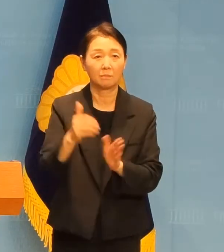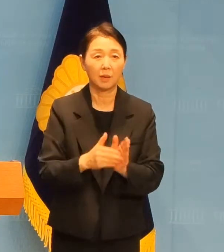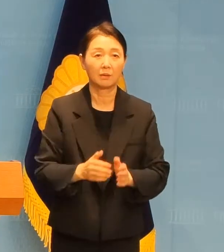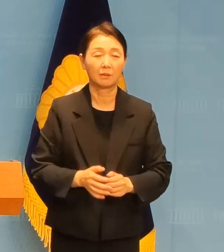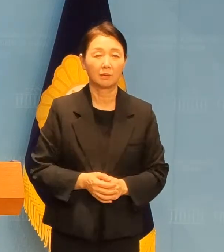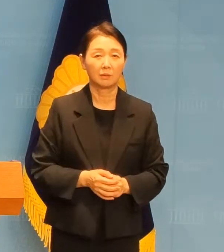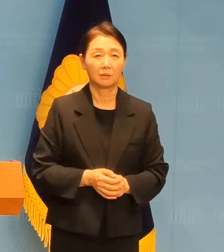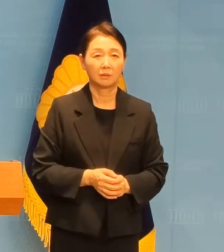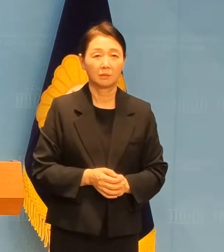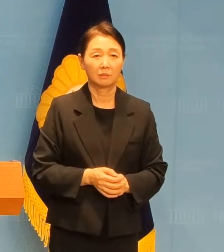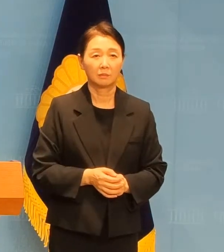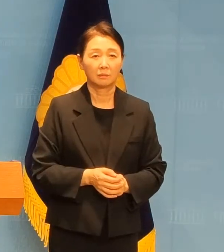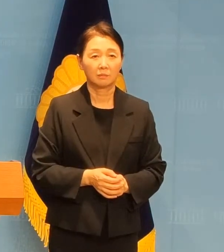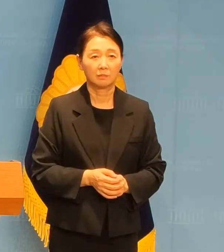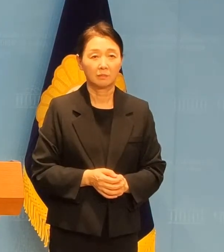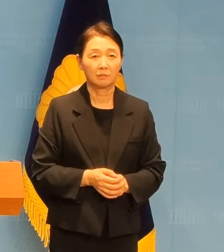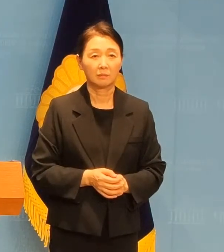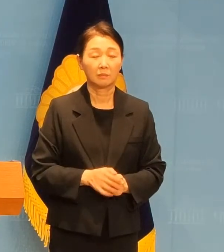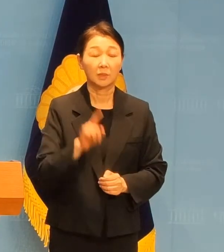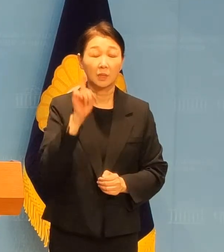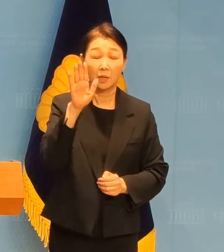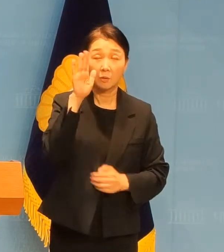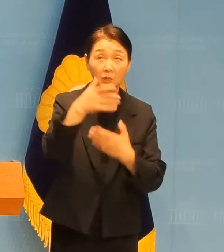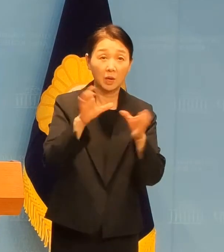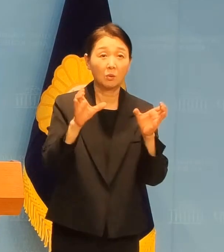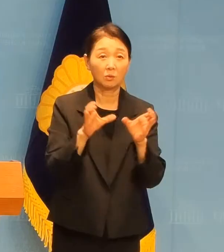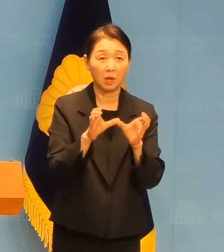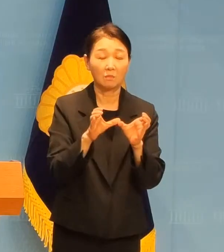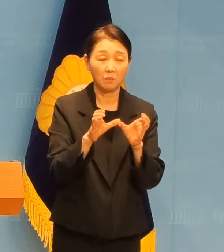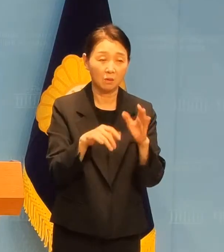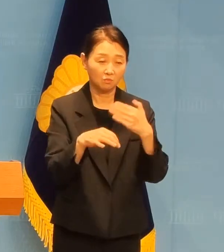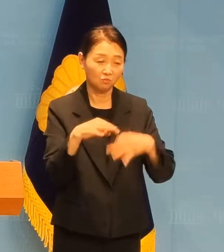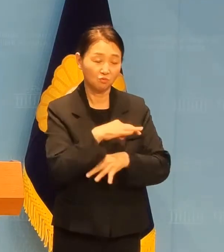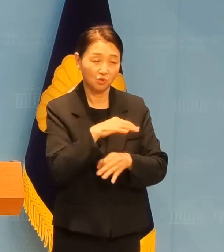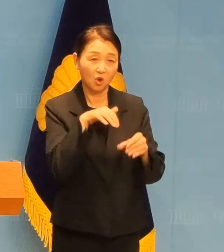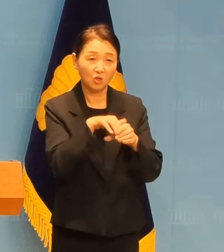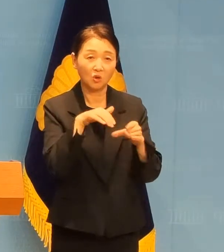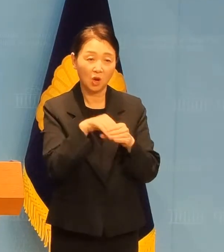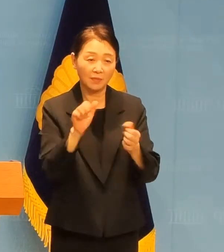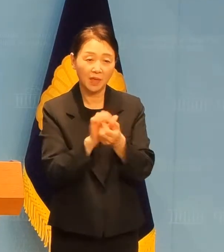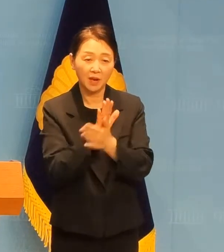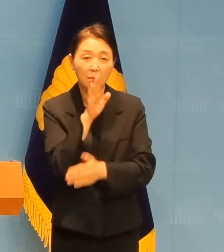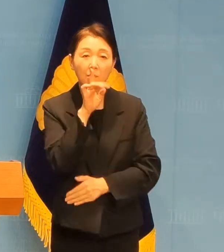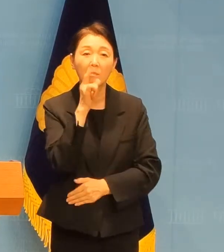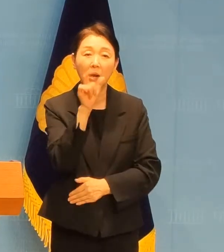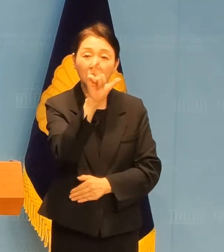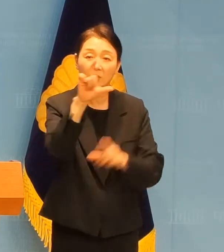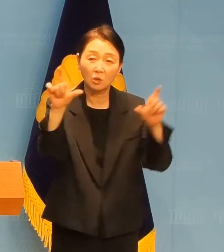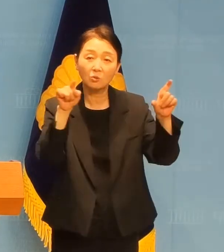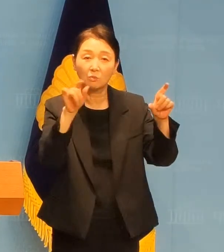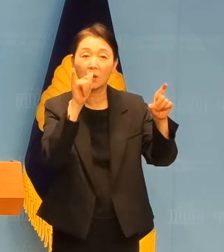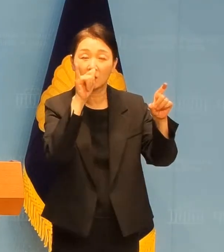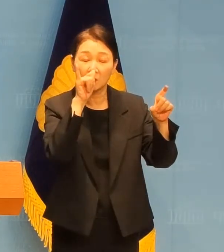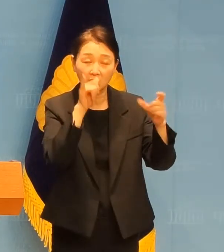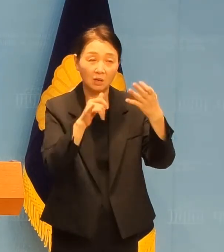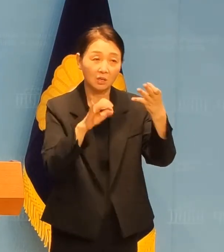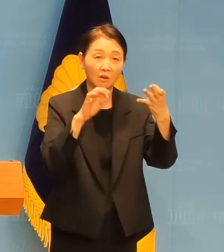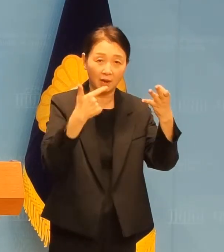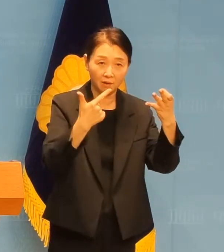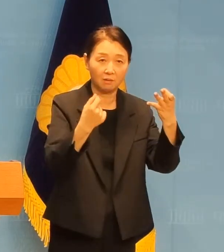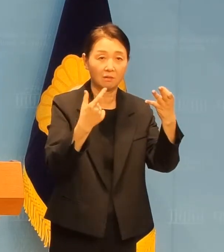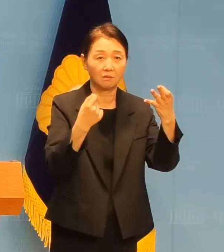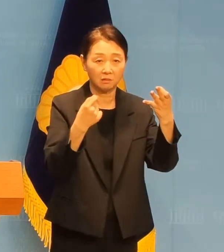보고드립니다. 또한 내일로 미래로 당의 명의의 부정선거가 내란이다 등의 문구가 적힌 현수막 14건에